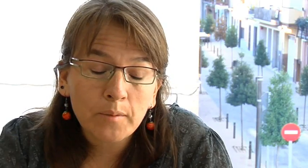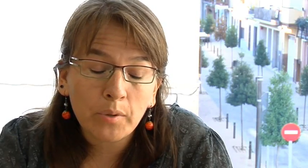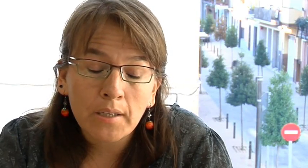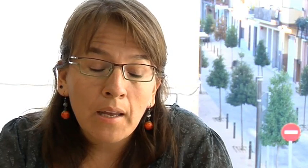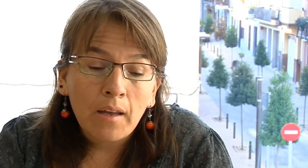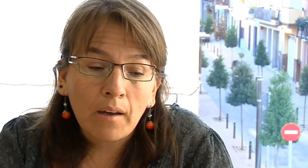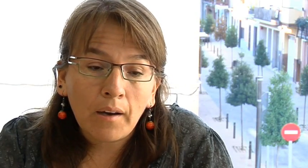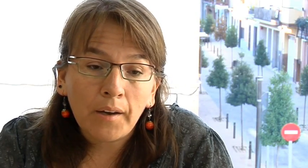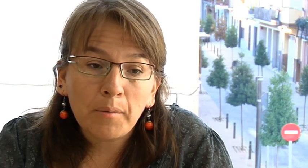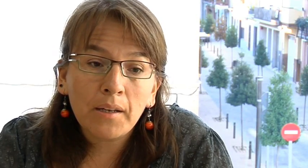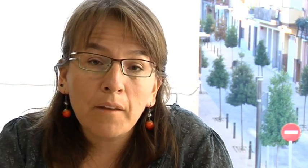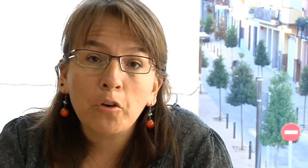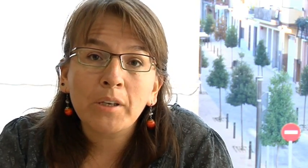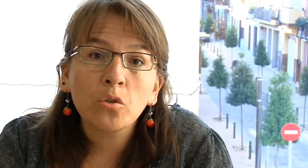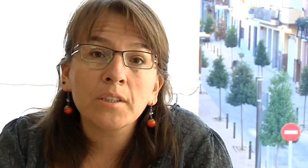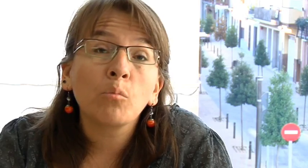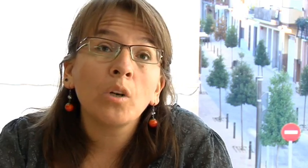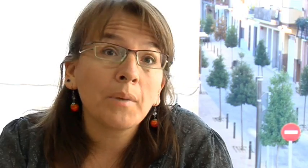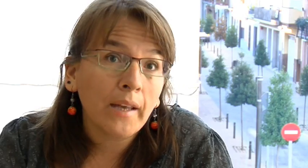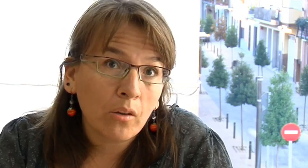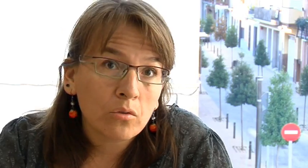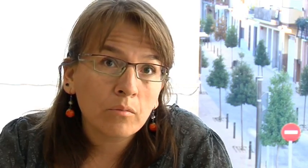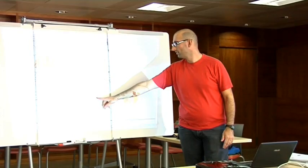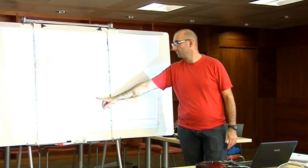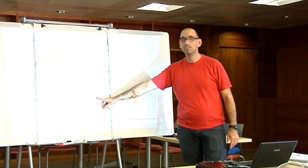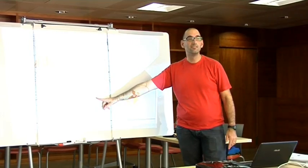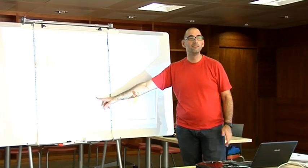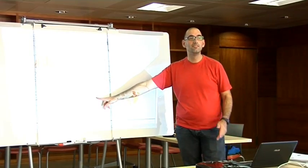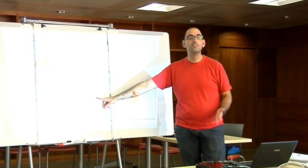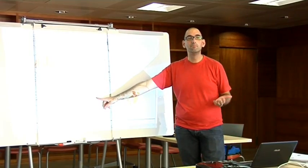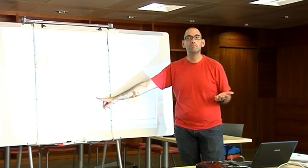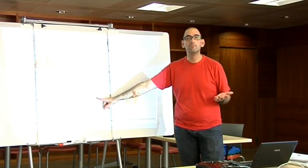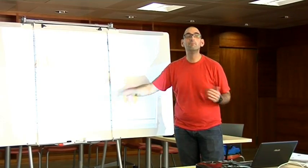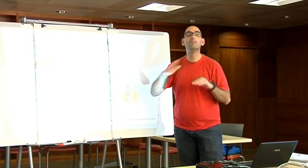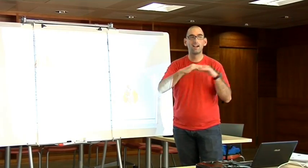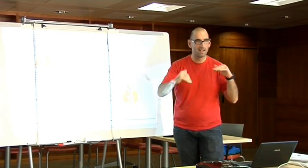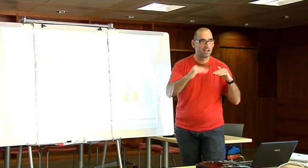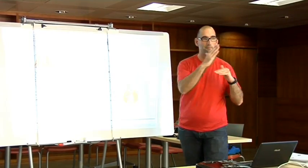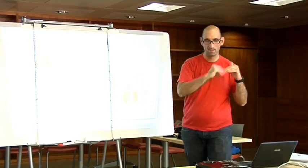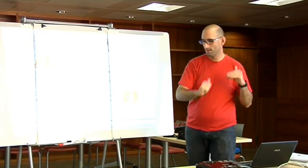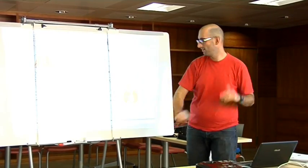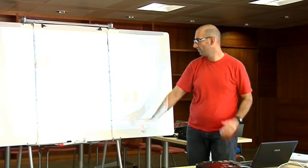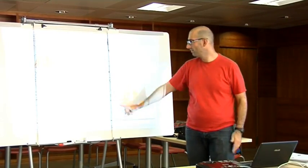pues, a nivel de información estén muy limitados, ¿no? Es importante que,